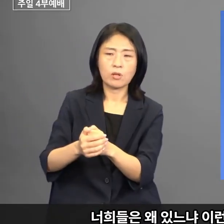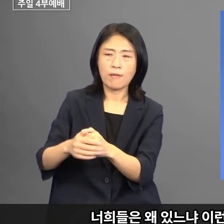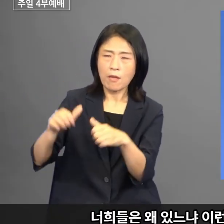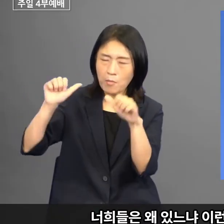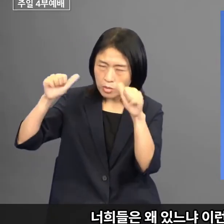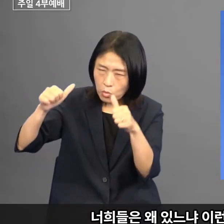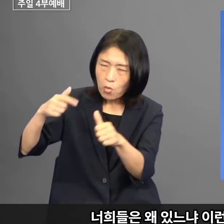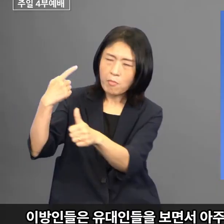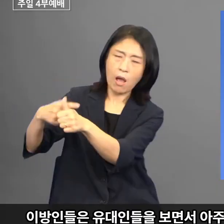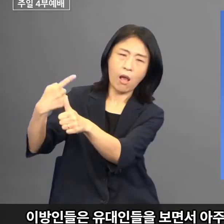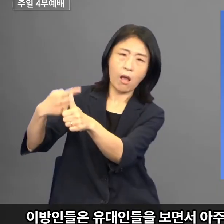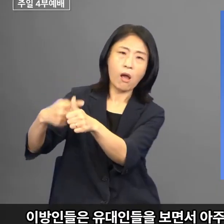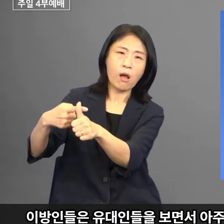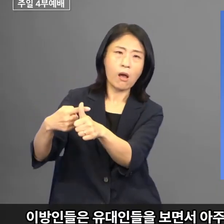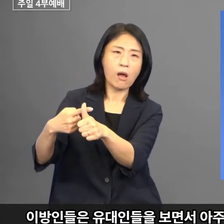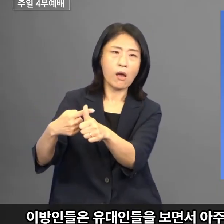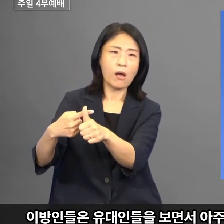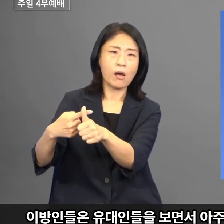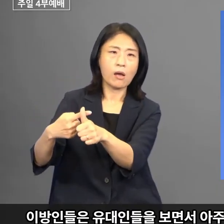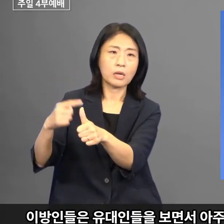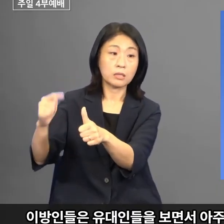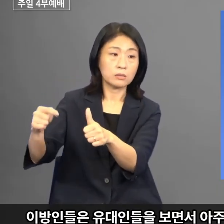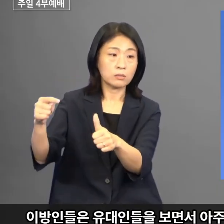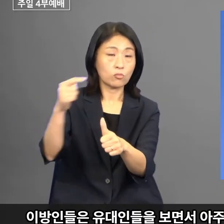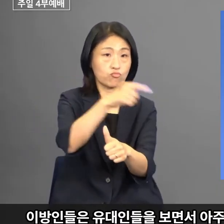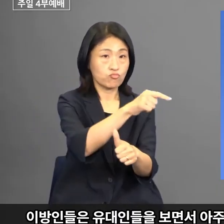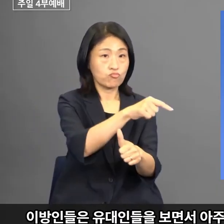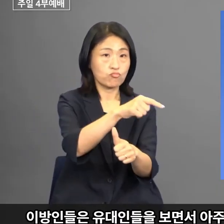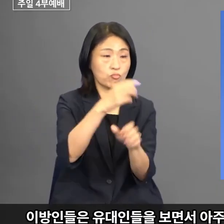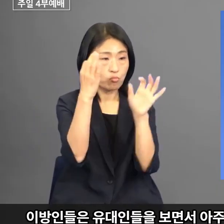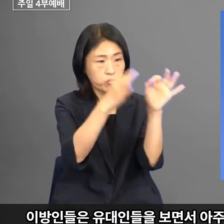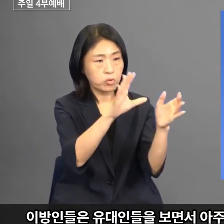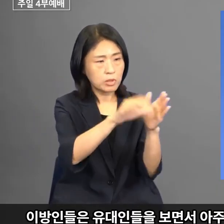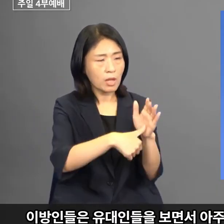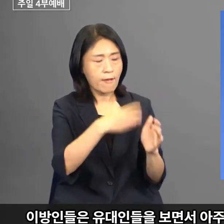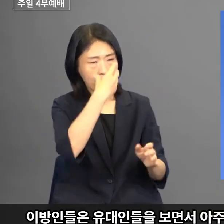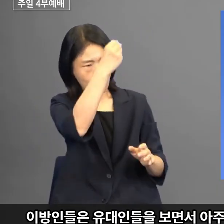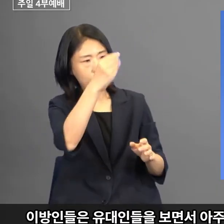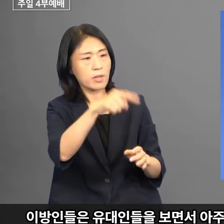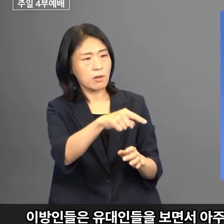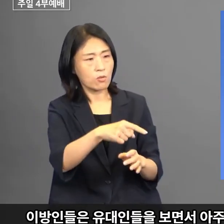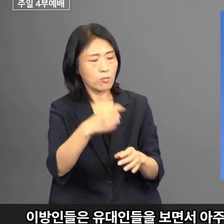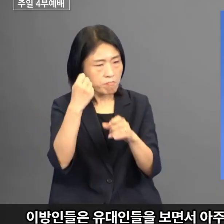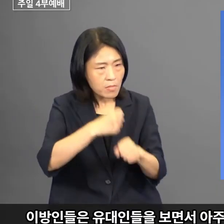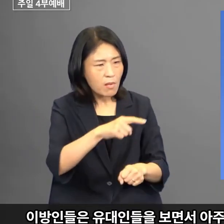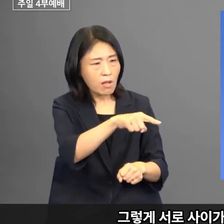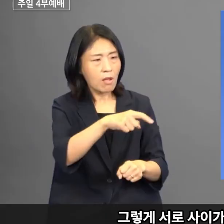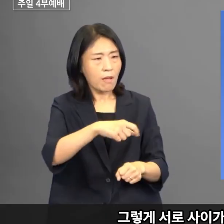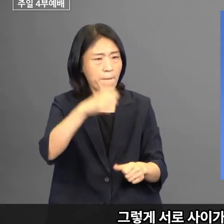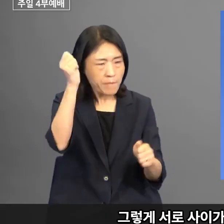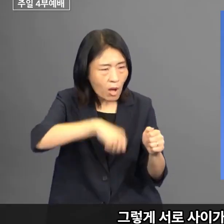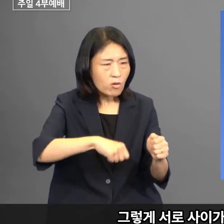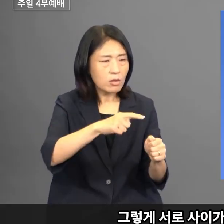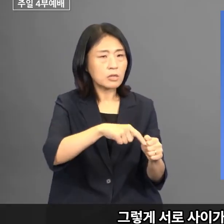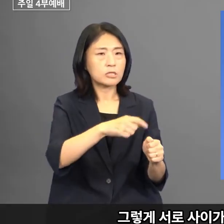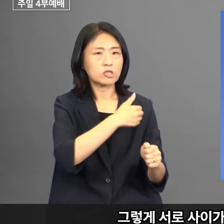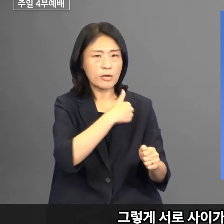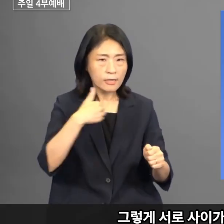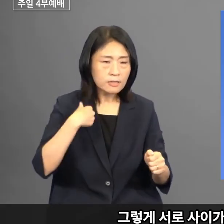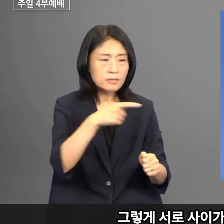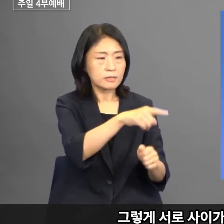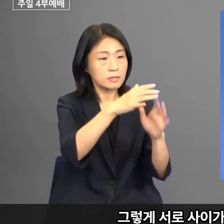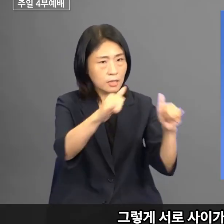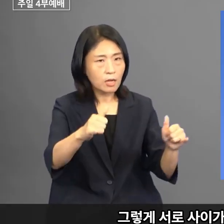조롱하기도 했고요. 이방인들은 유대인들을 보면서 아주 교만하고 편협하고 오만한 민족이라고, 그렇게 서로 이렇게 사이가